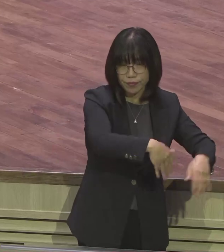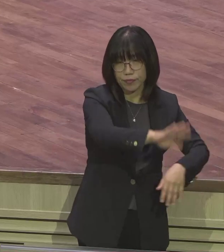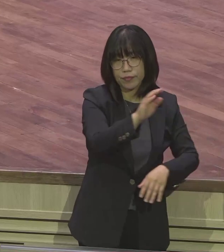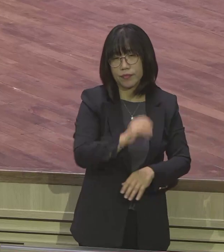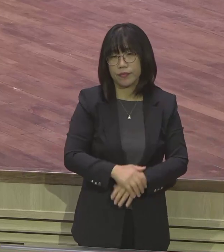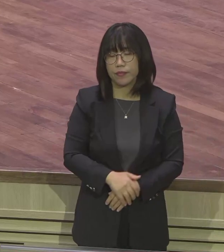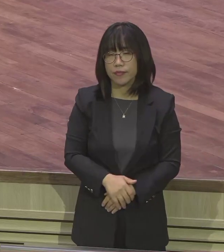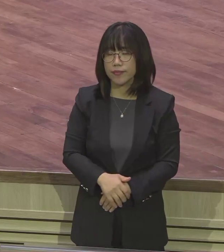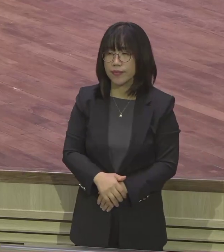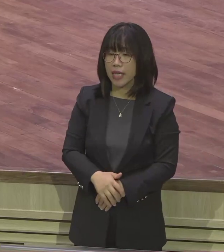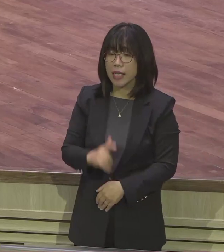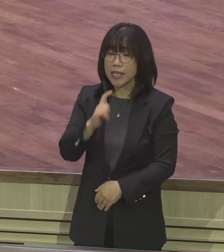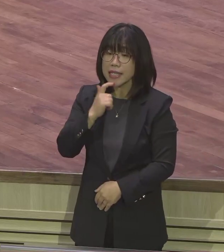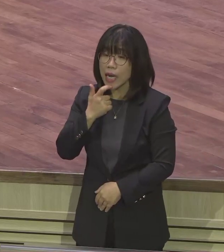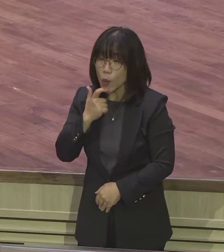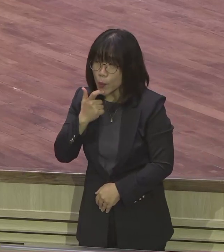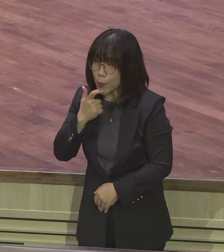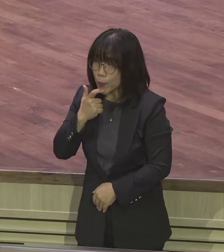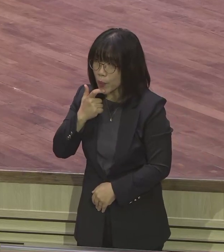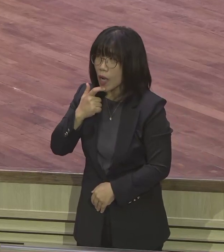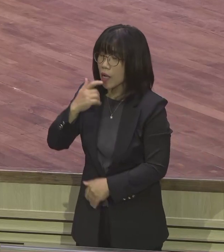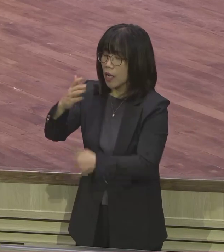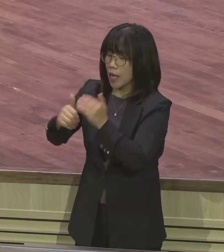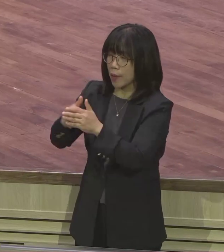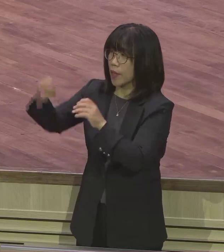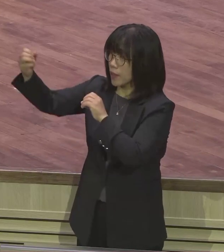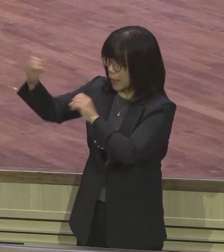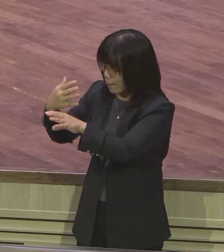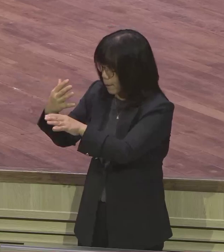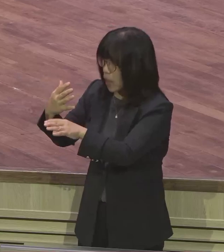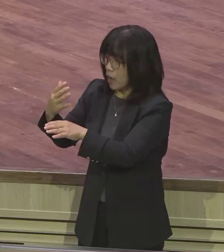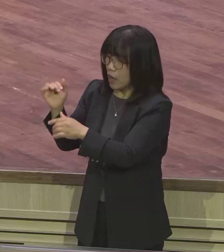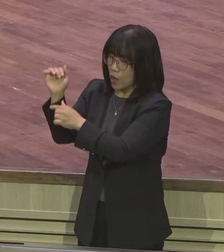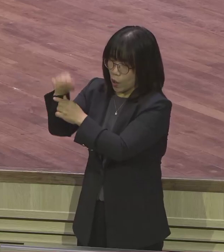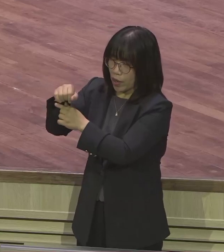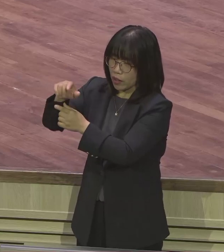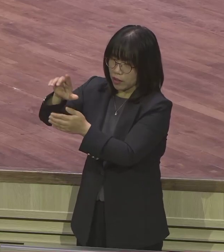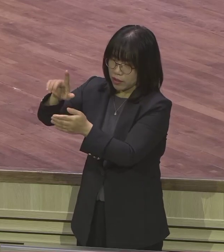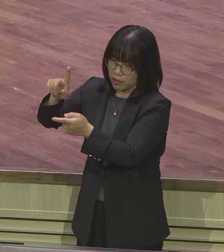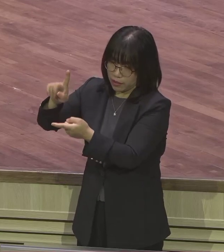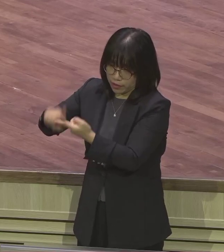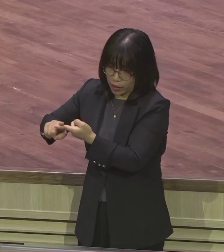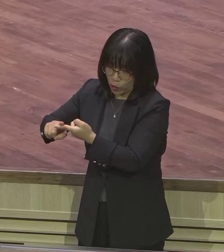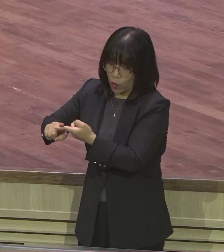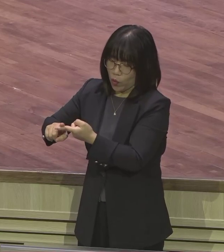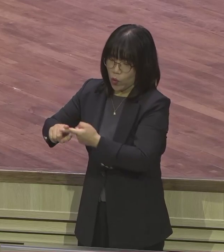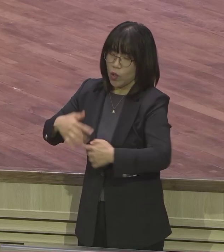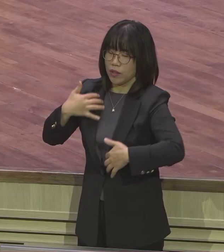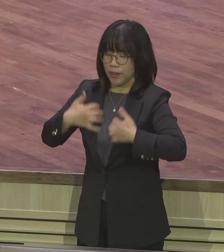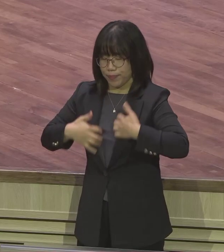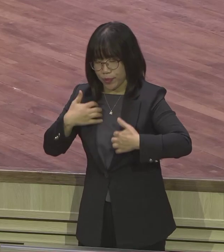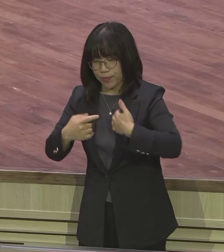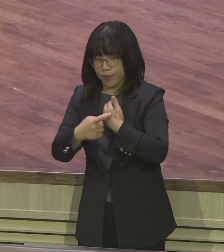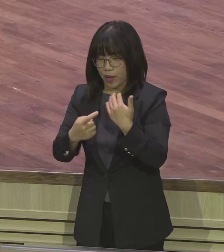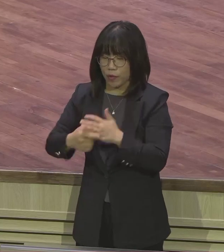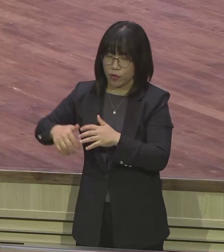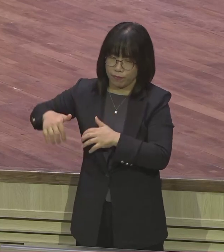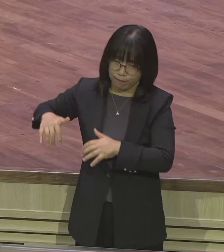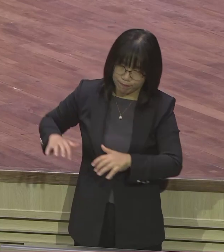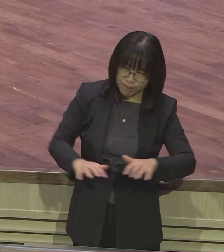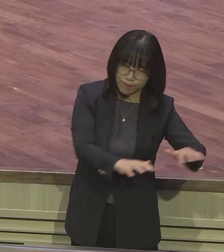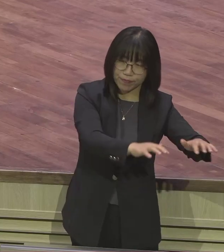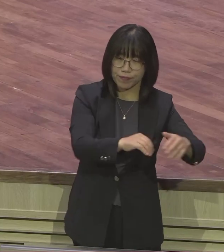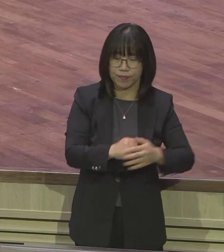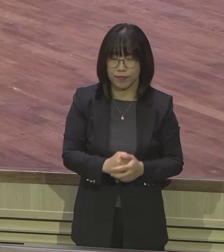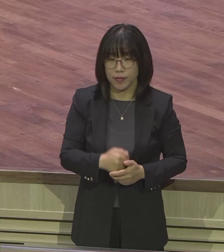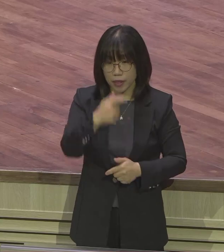얻은 야곱은 참 평안 참 기쁨 가운데 애굽으로 내려갑니다. 예배는